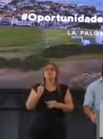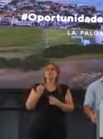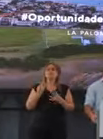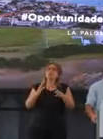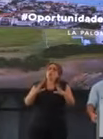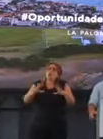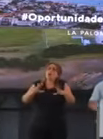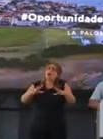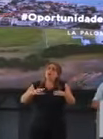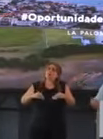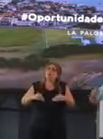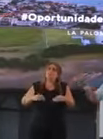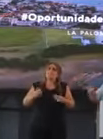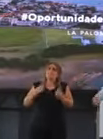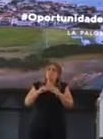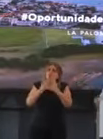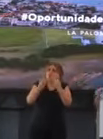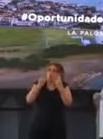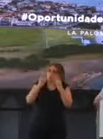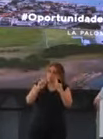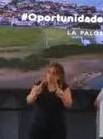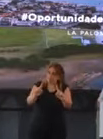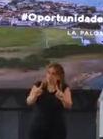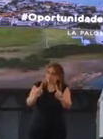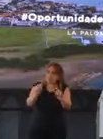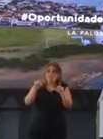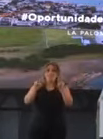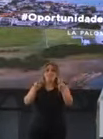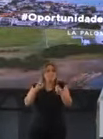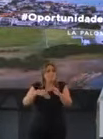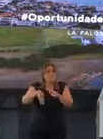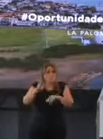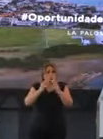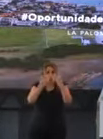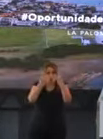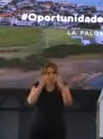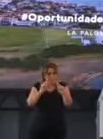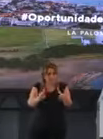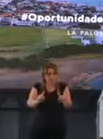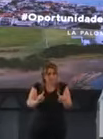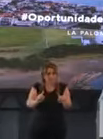muchísima, muchísima humildad. Esto y todo, pero sobre todo este tema.